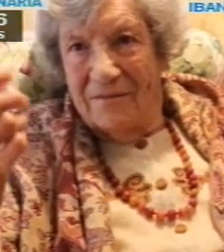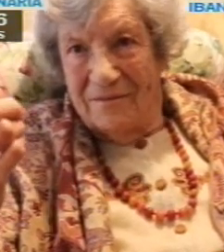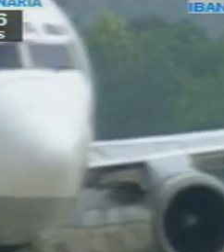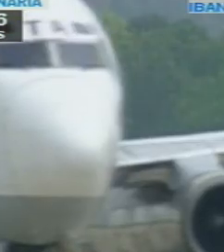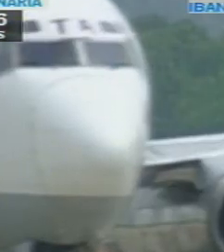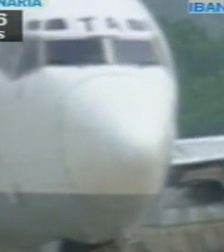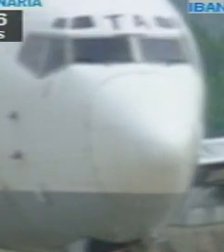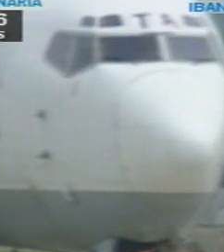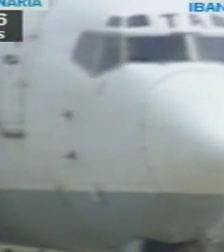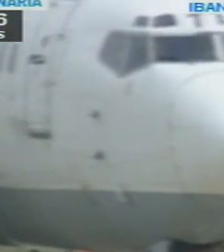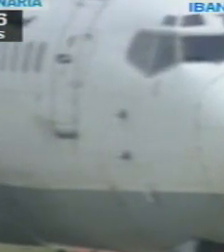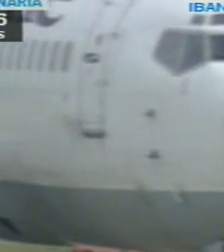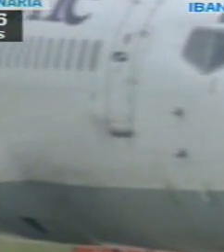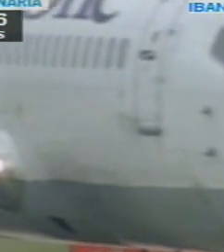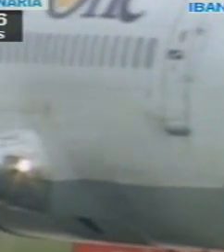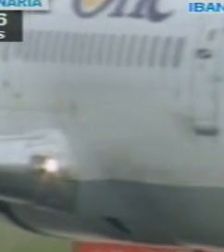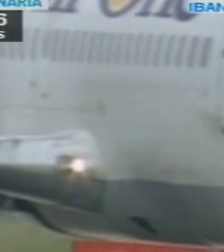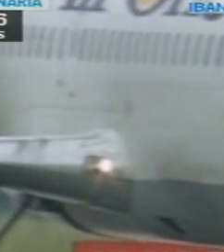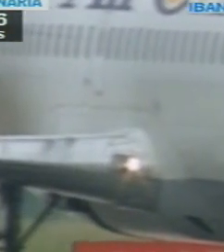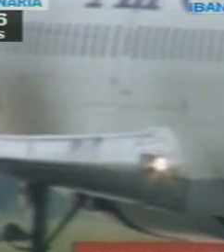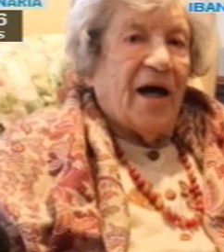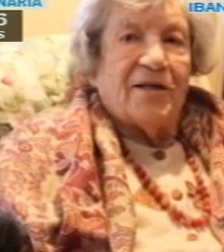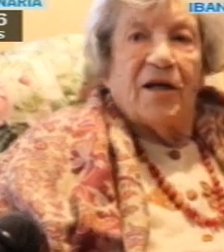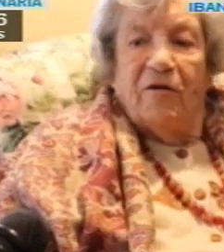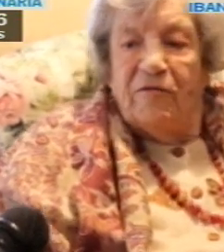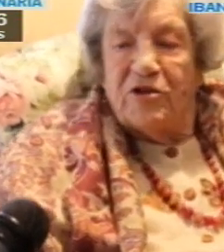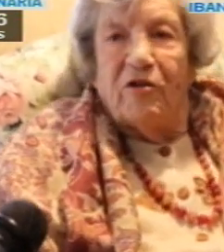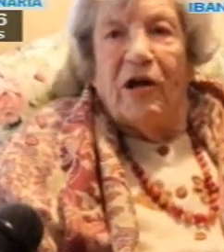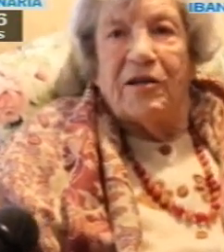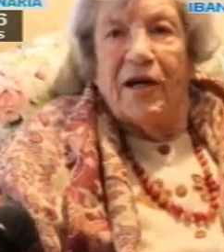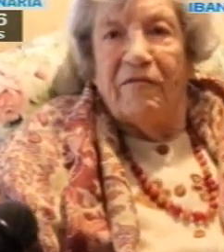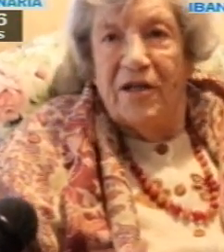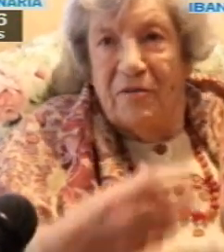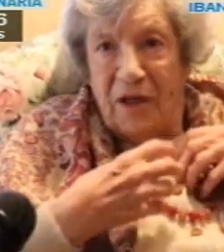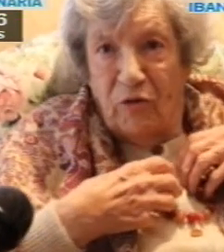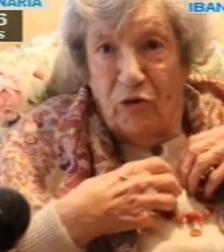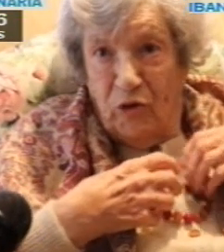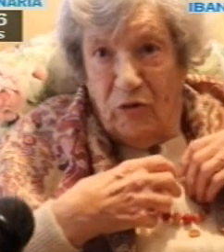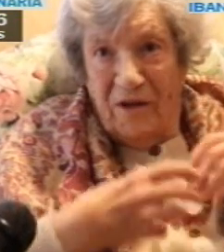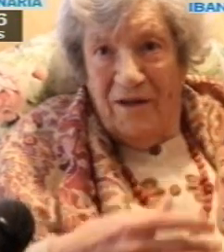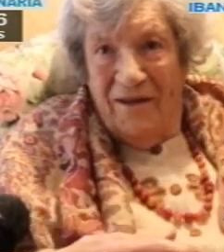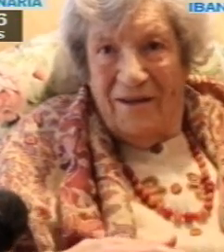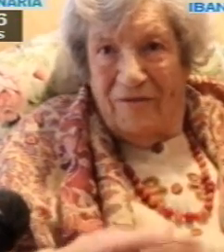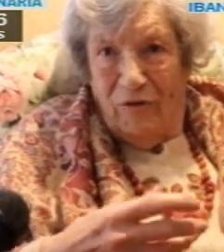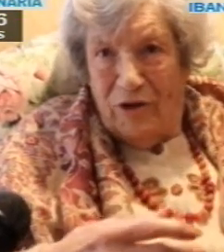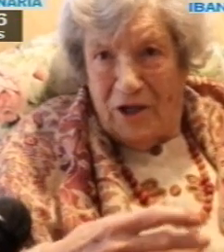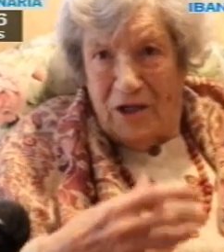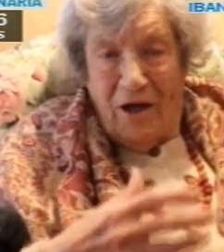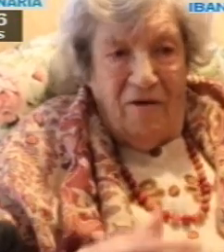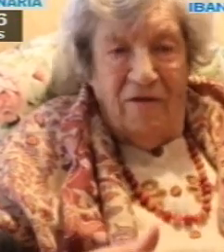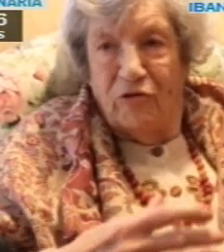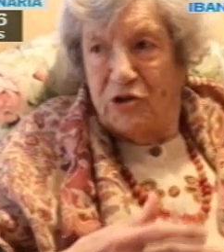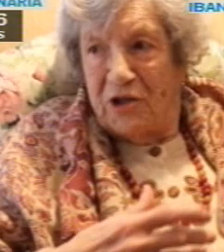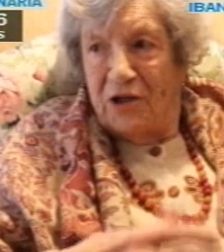coronavirus. Così ha imparato a volare. Ho fatto questa picchiata che ho visto la terra venirmi incontro con una